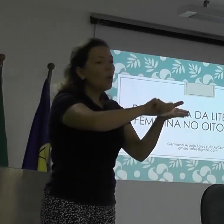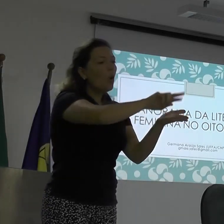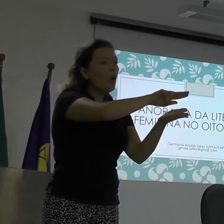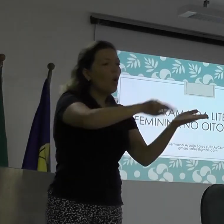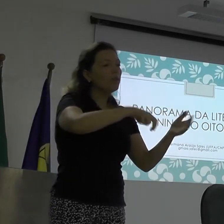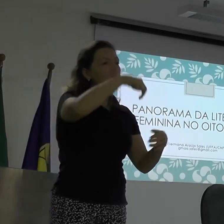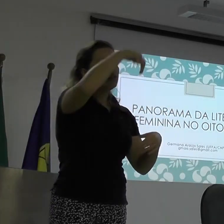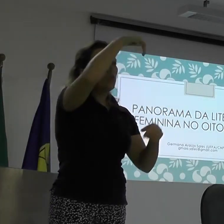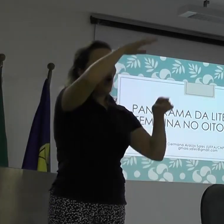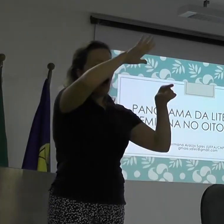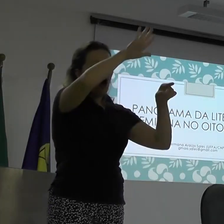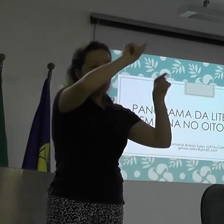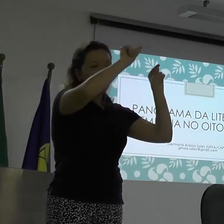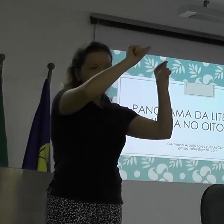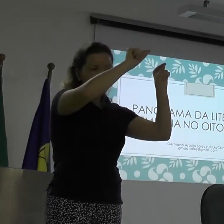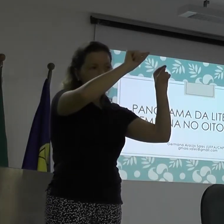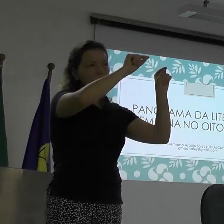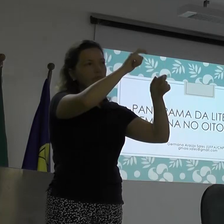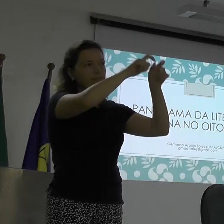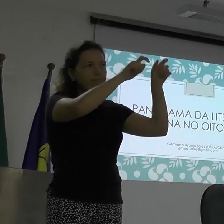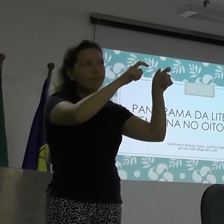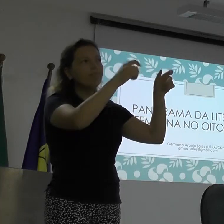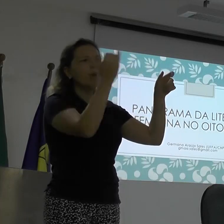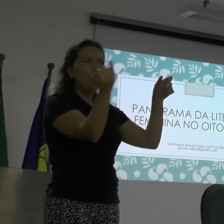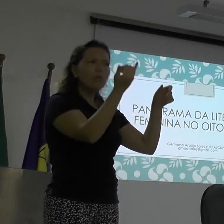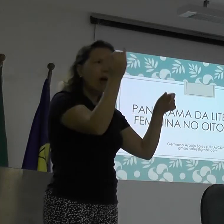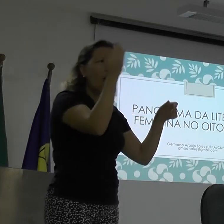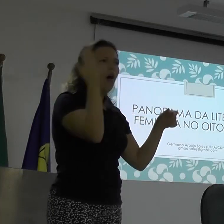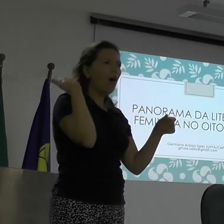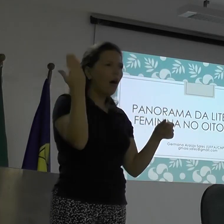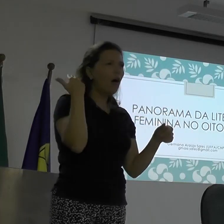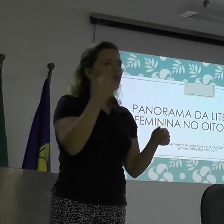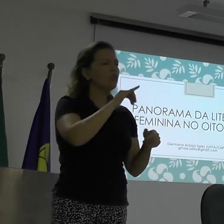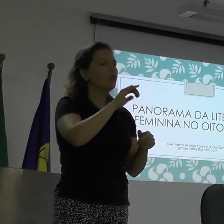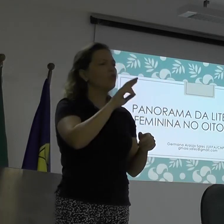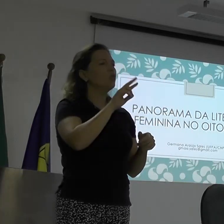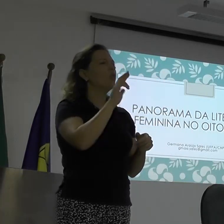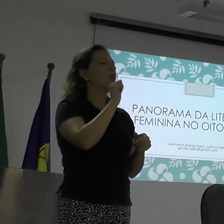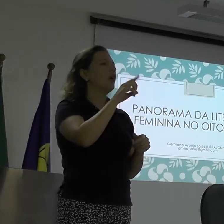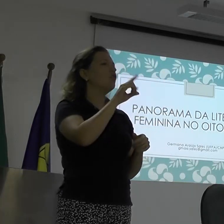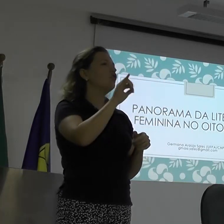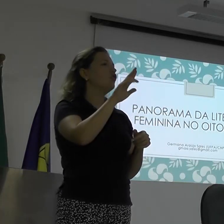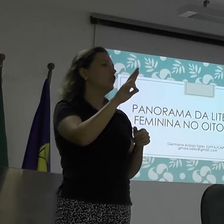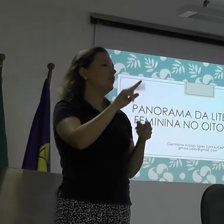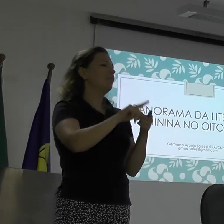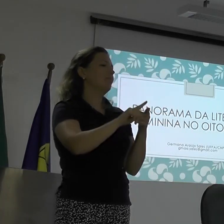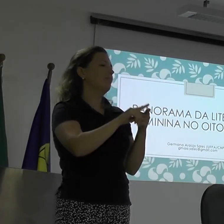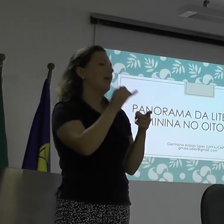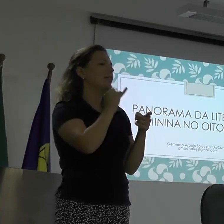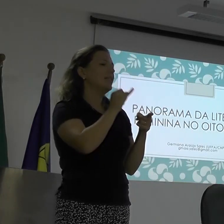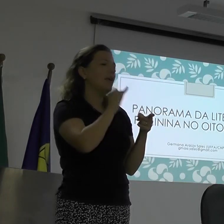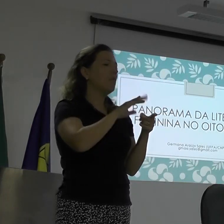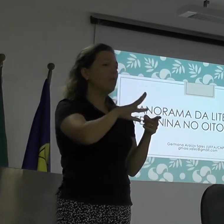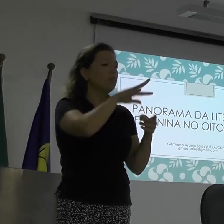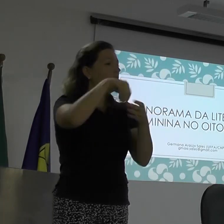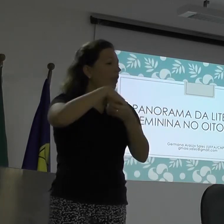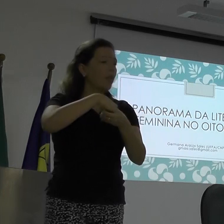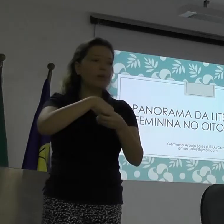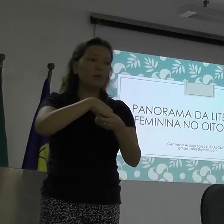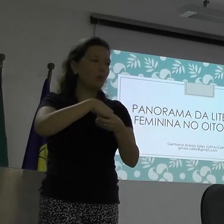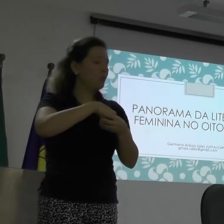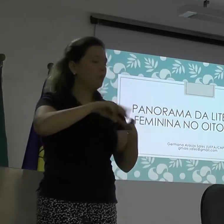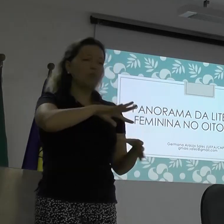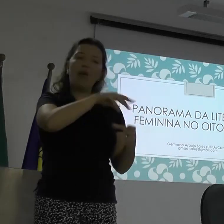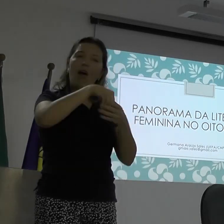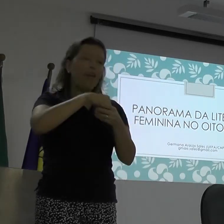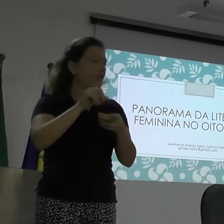norte que foram autores importantes, como Dalcídio Jurandir, não estão em nenhuma história da literatura. E